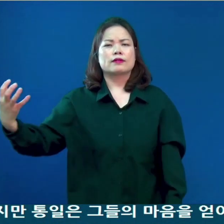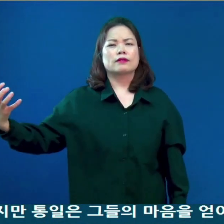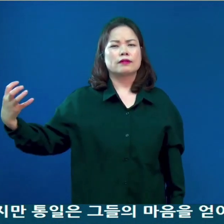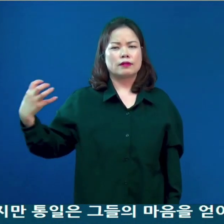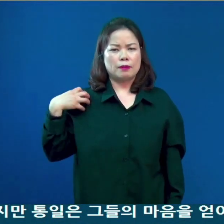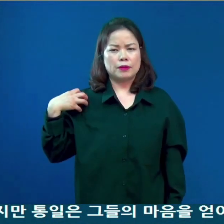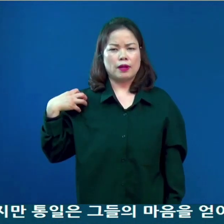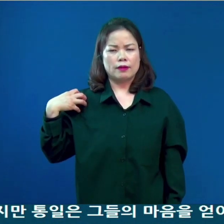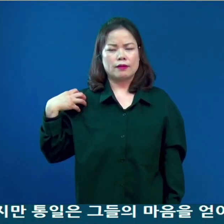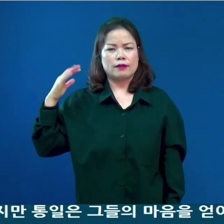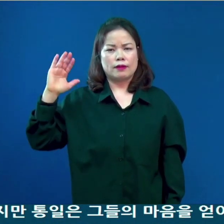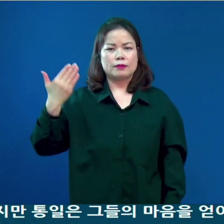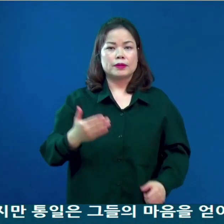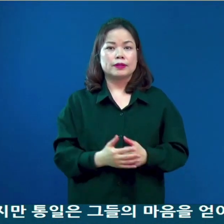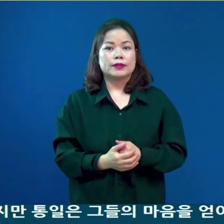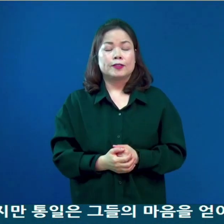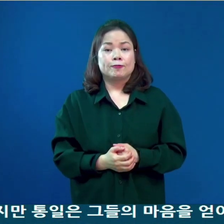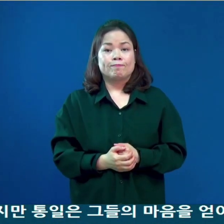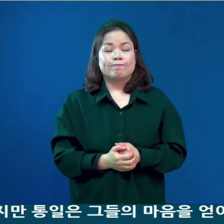수가 있는 것입니다.